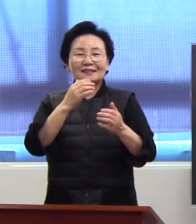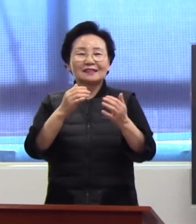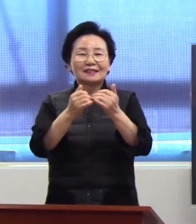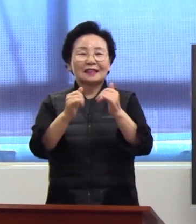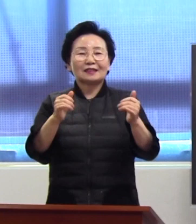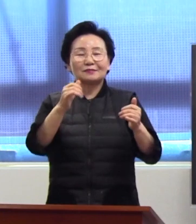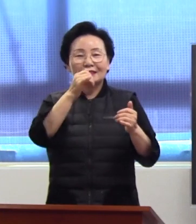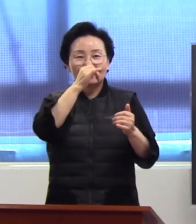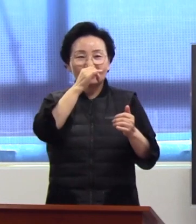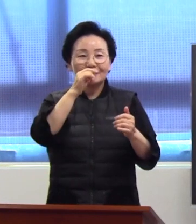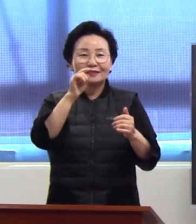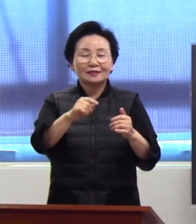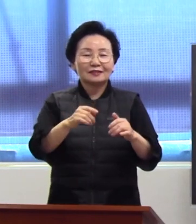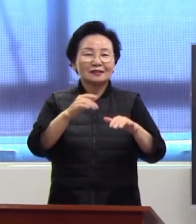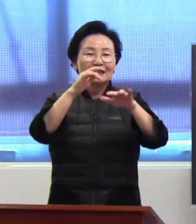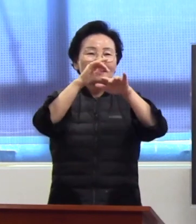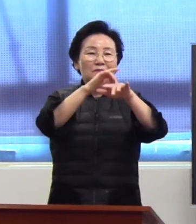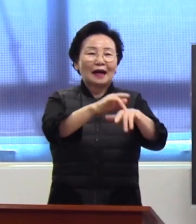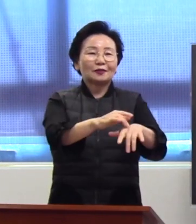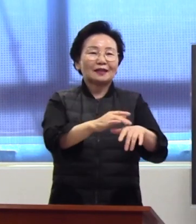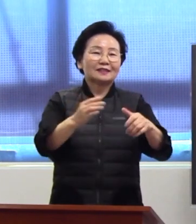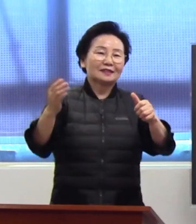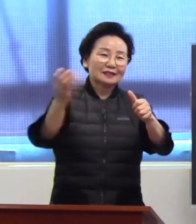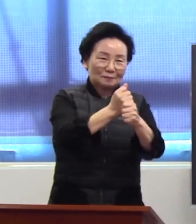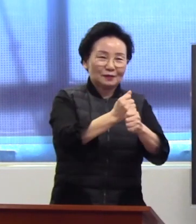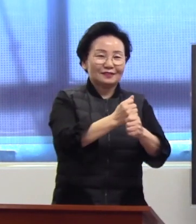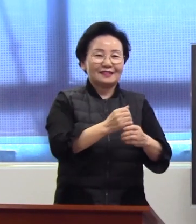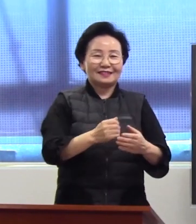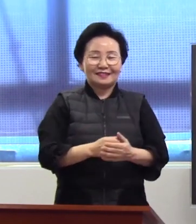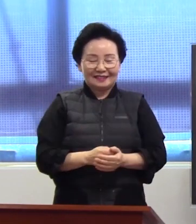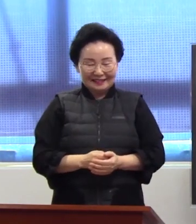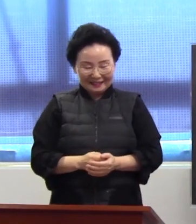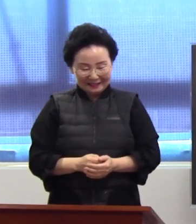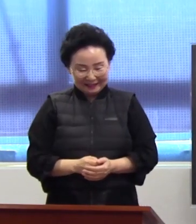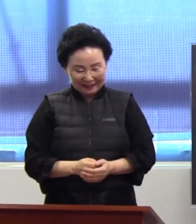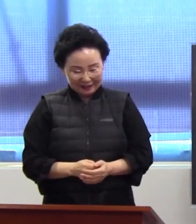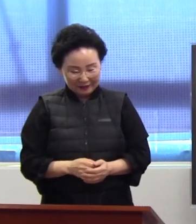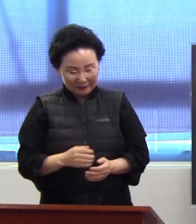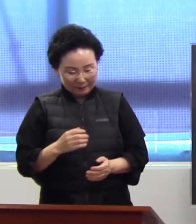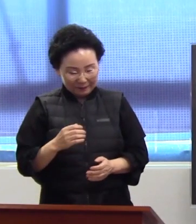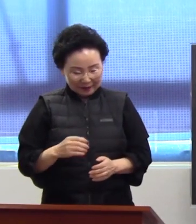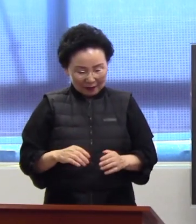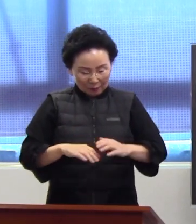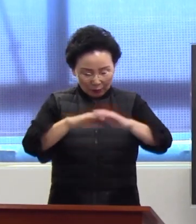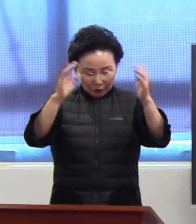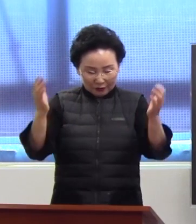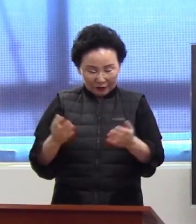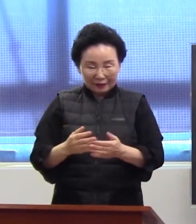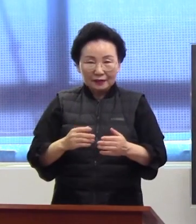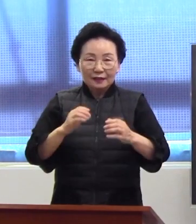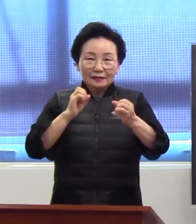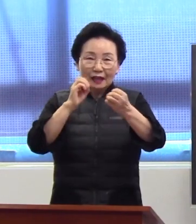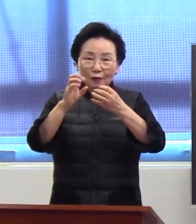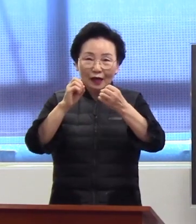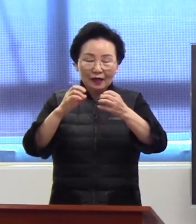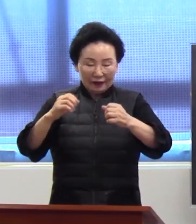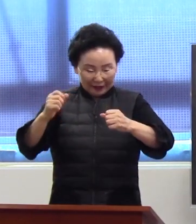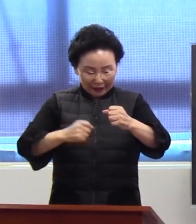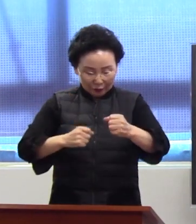음란한 사람들이 있어요. 그것은 마귀한테 잡힌 거예요. 그래서 모든 대화,